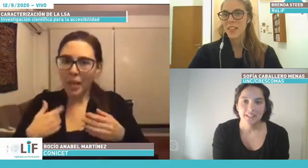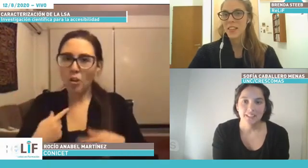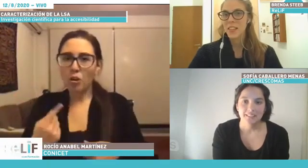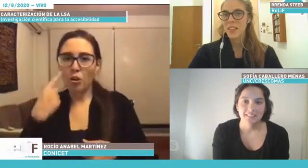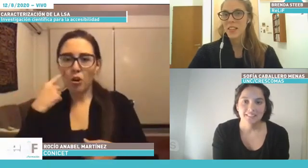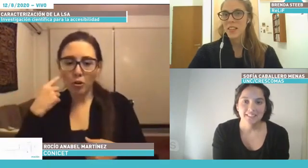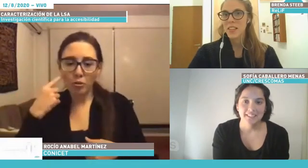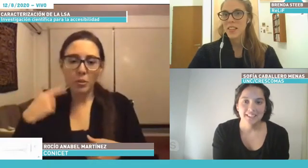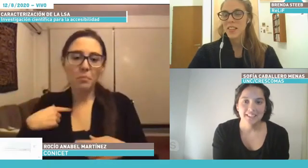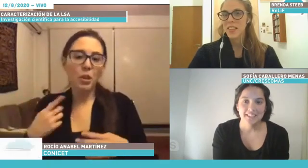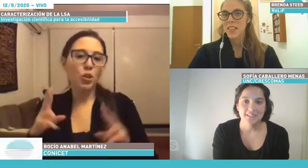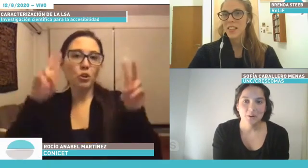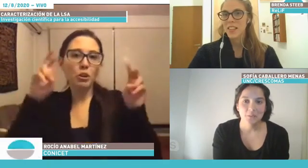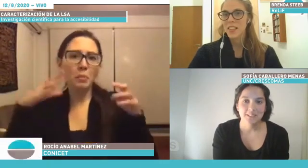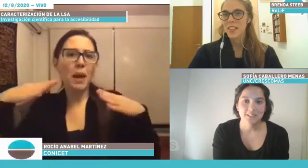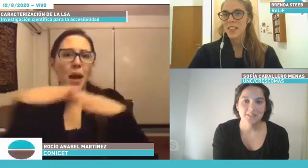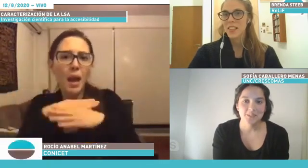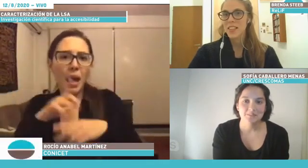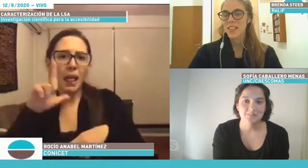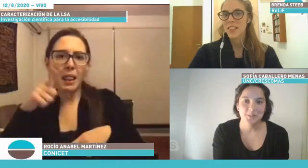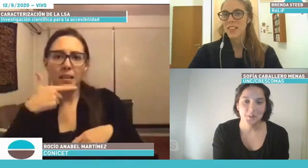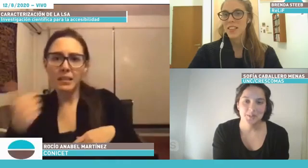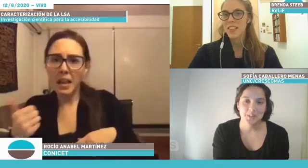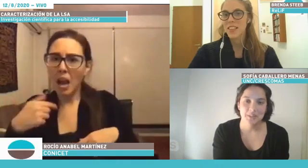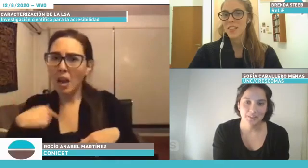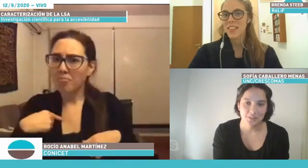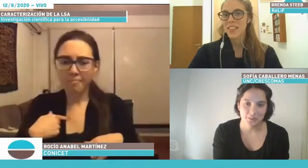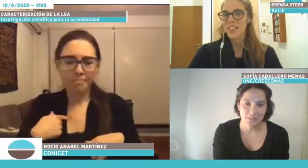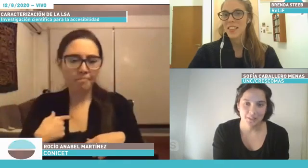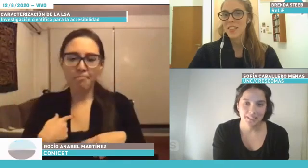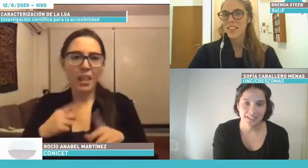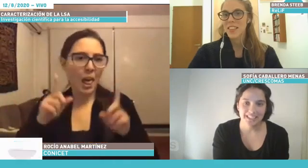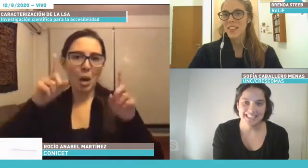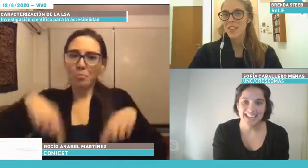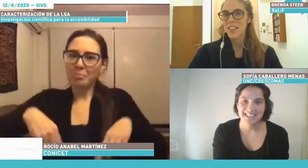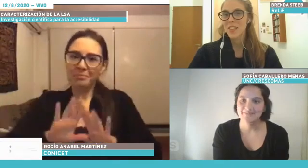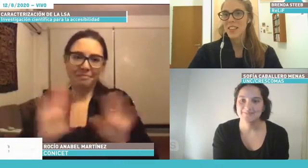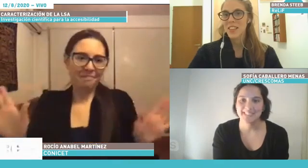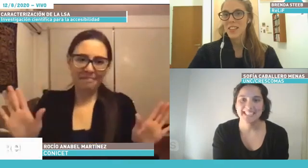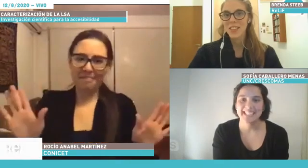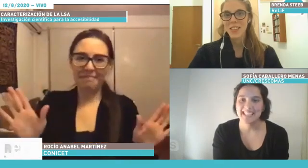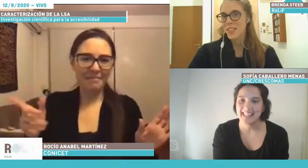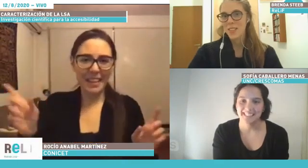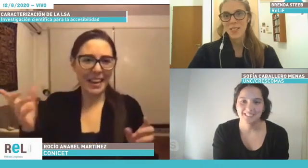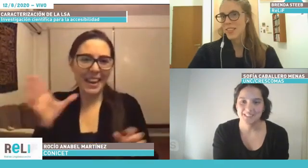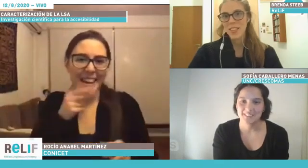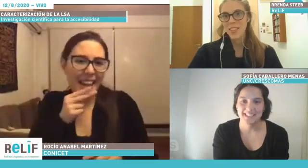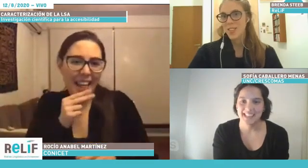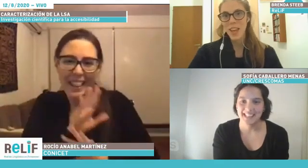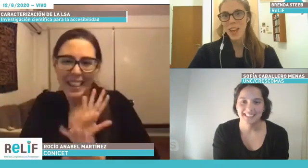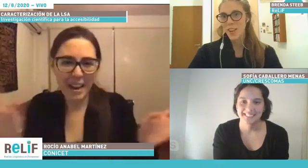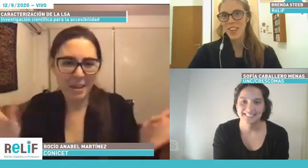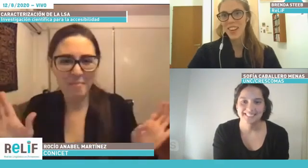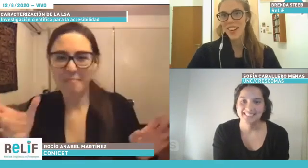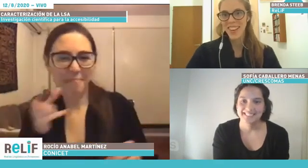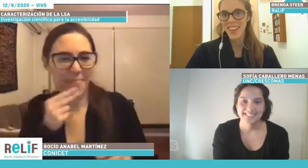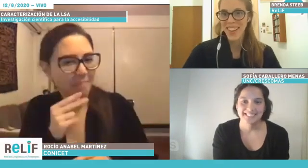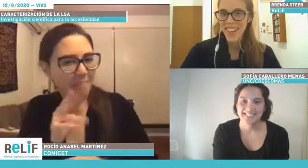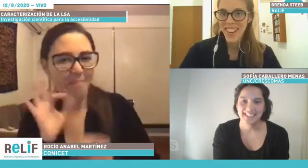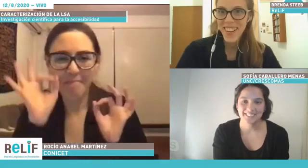La verdad es que en ese momento yo conocimiento sobre el tema del LSA no tenía nada, no sabía nada.